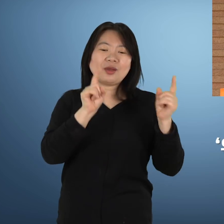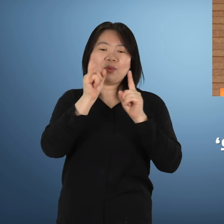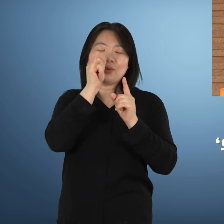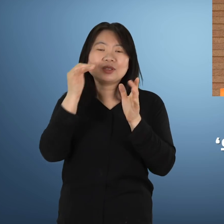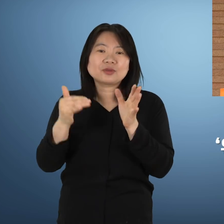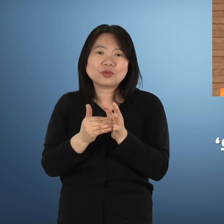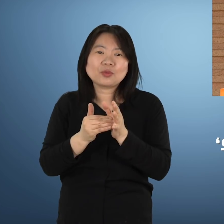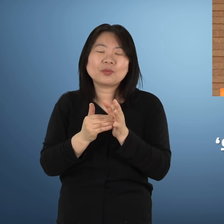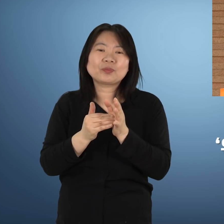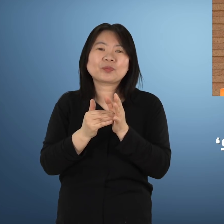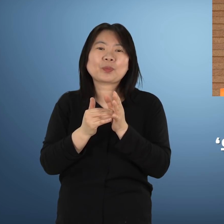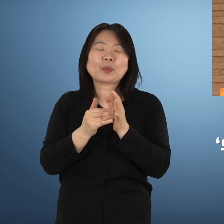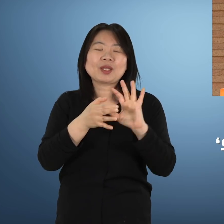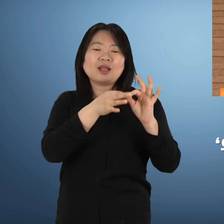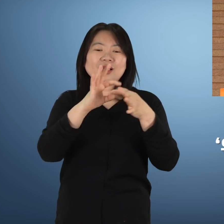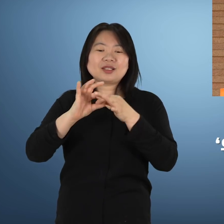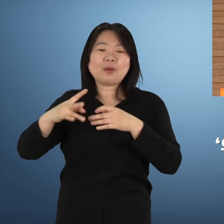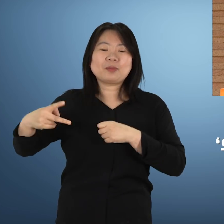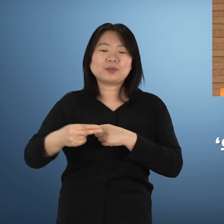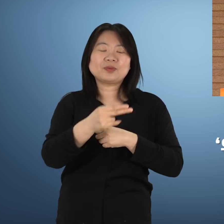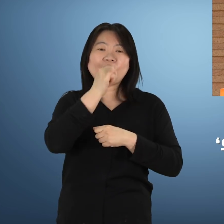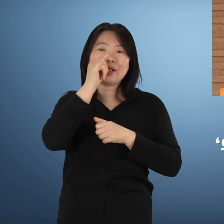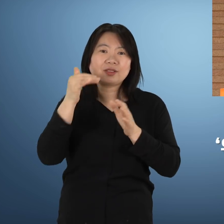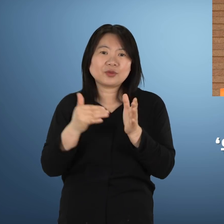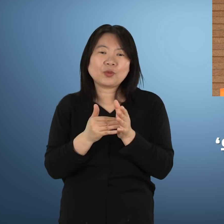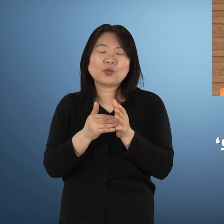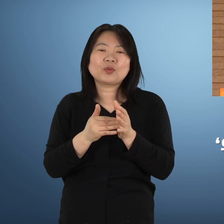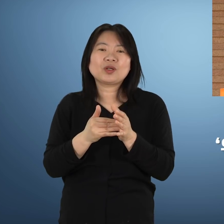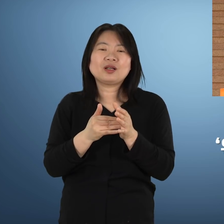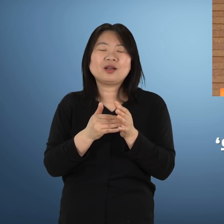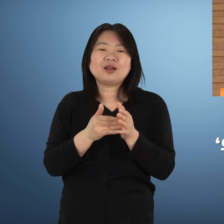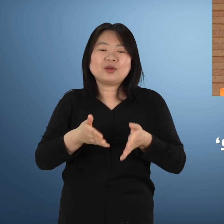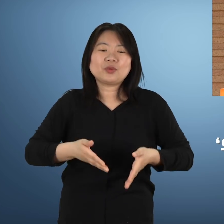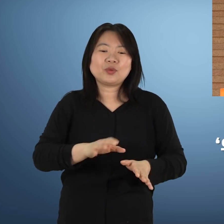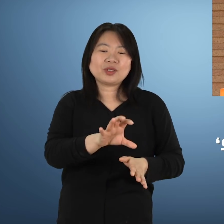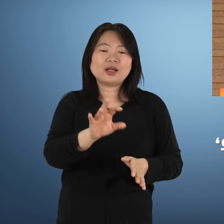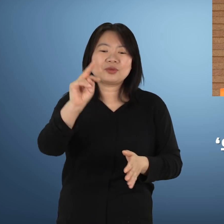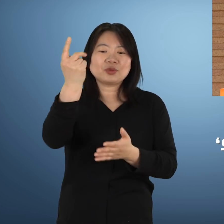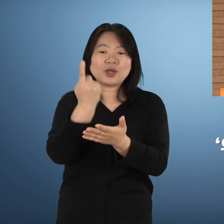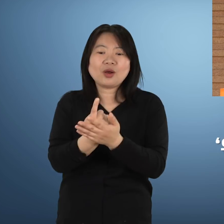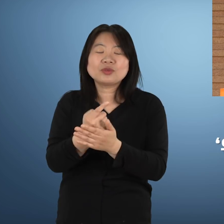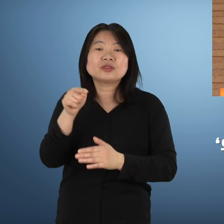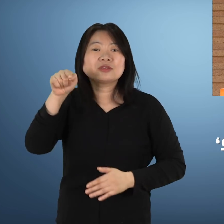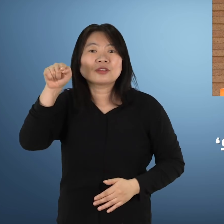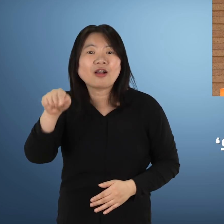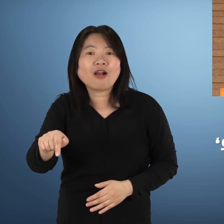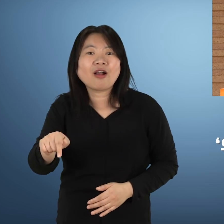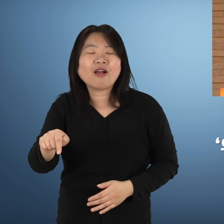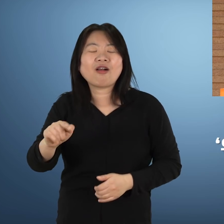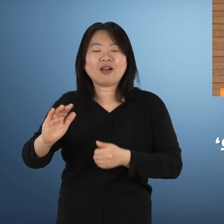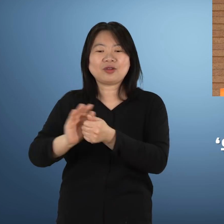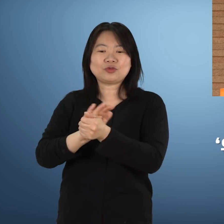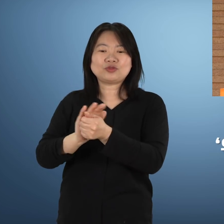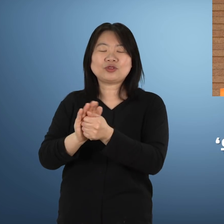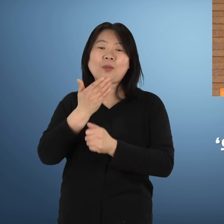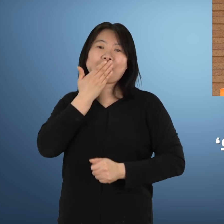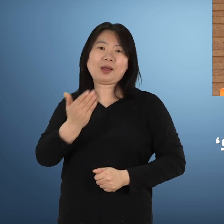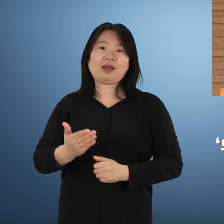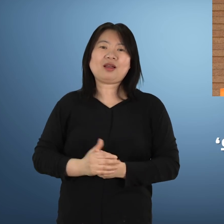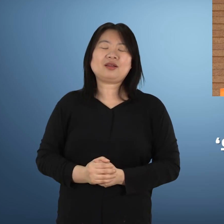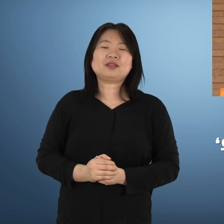되고 사슬에서 풀려나고 고향으로 돌아오는 것도 위로일